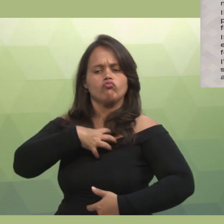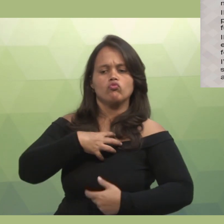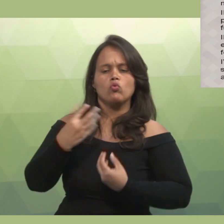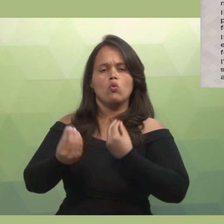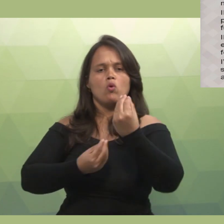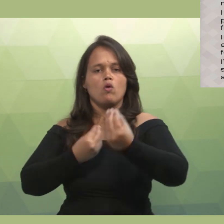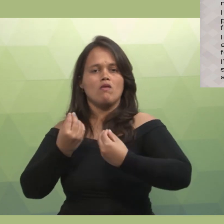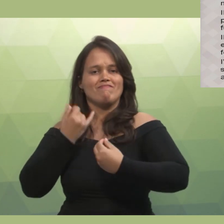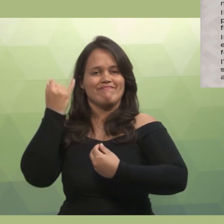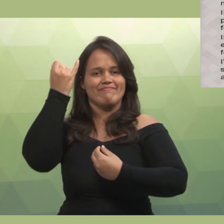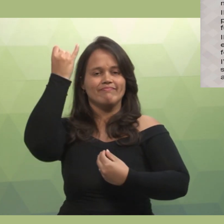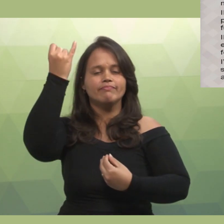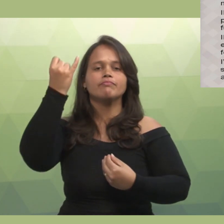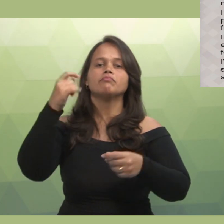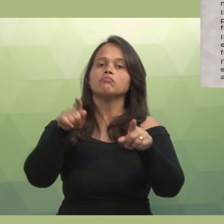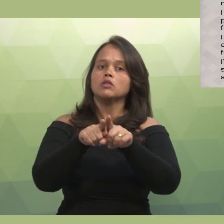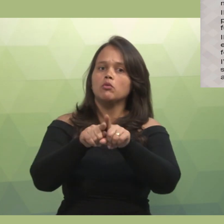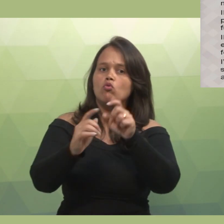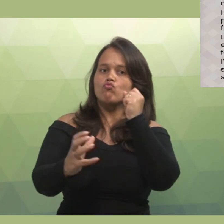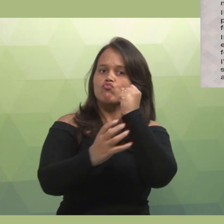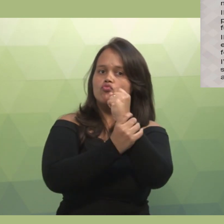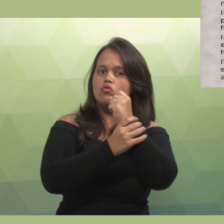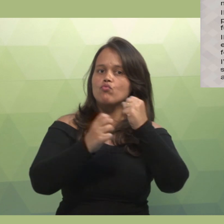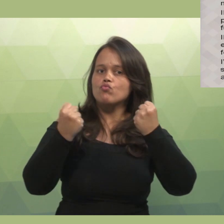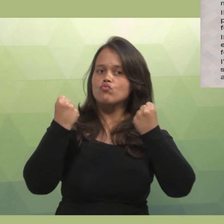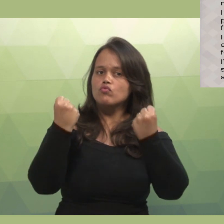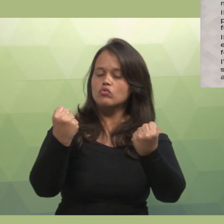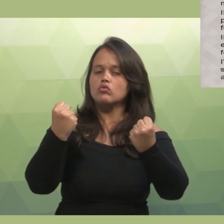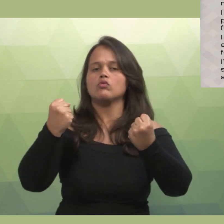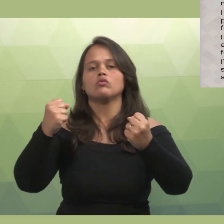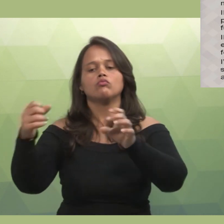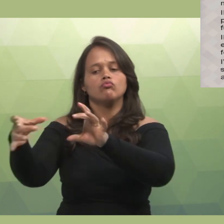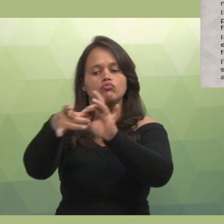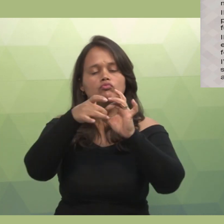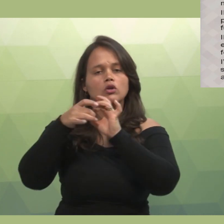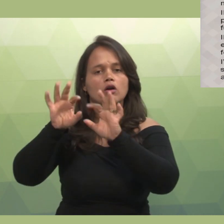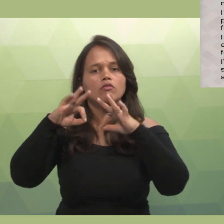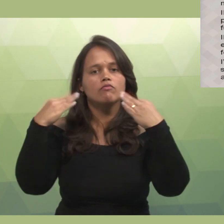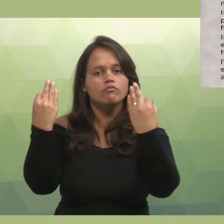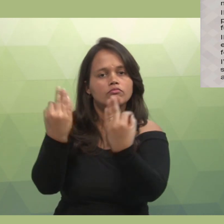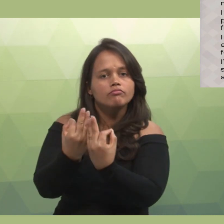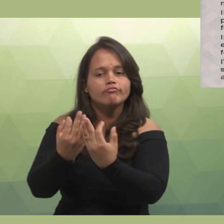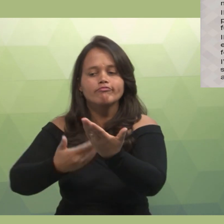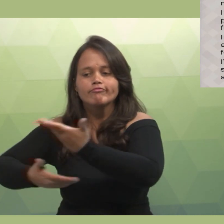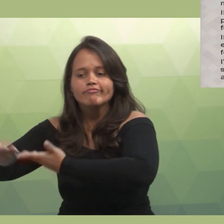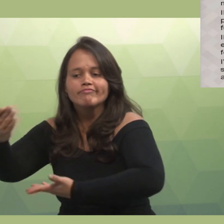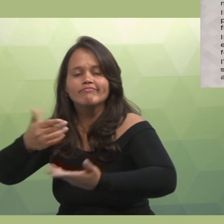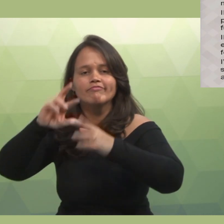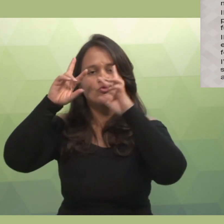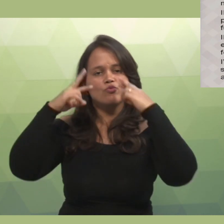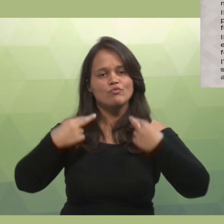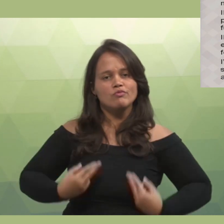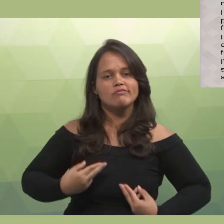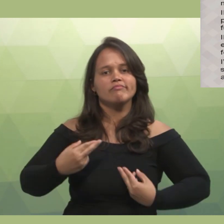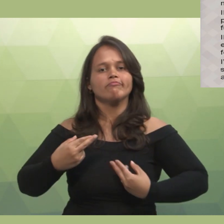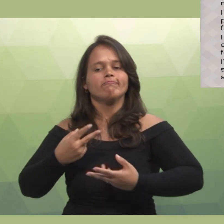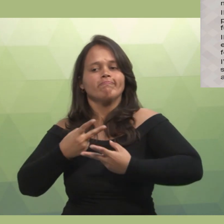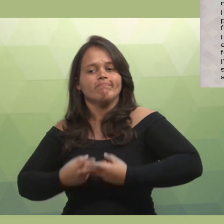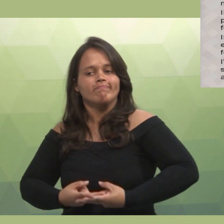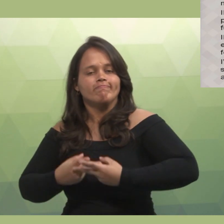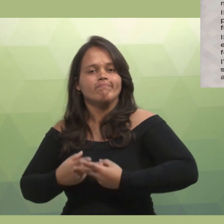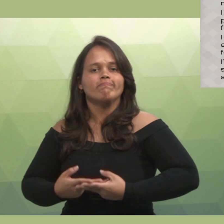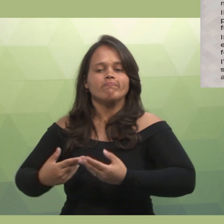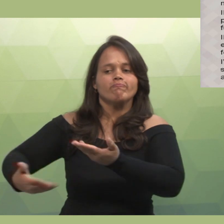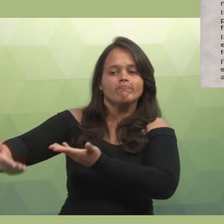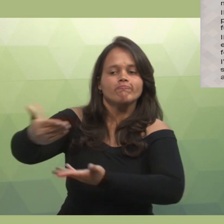atitudes e valores, o fortalecimento dos vínculos de família, dos laços de solidariedade humana e de